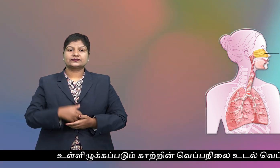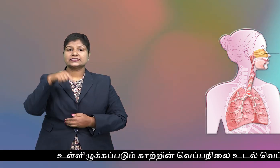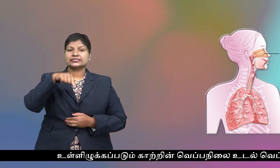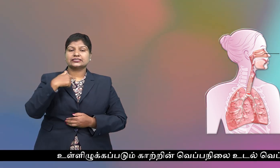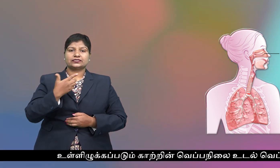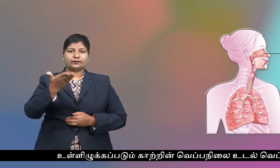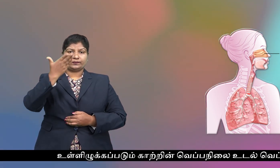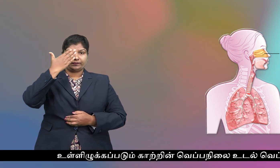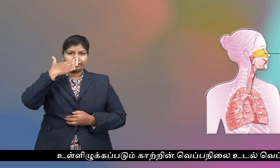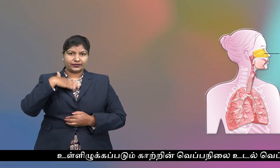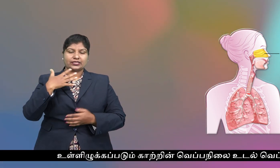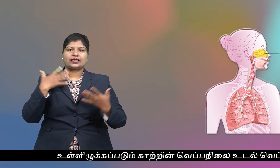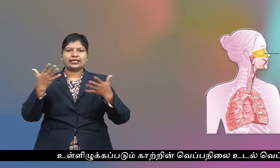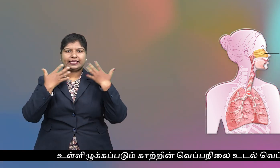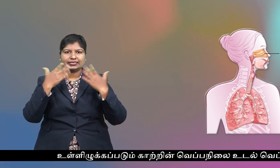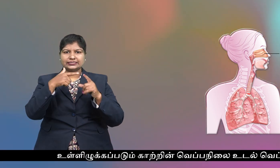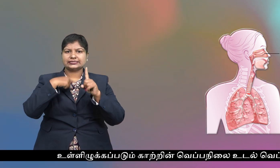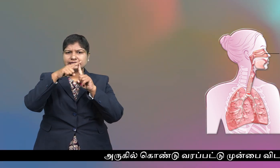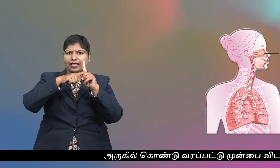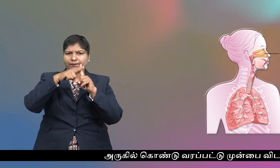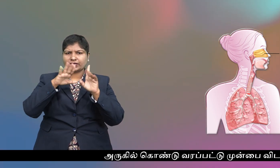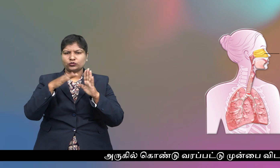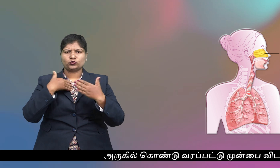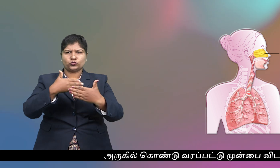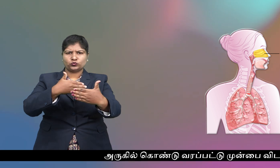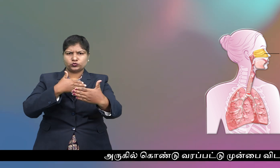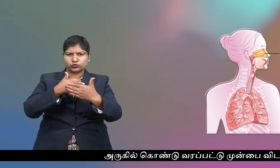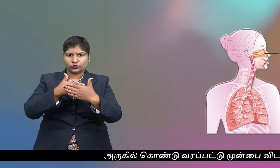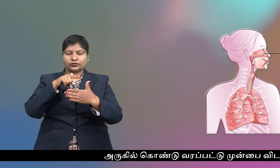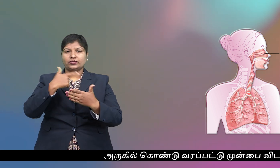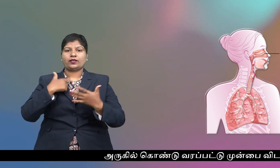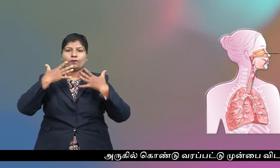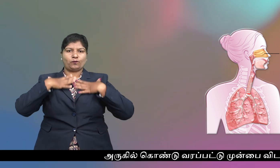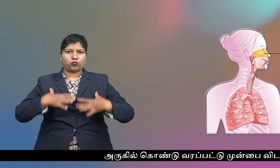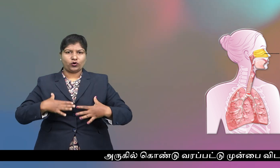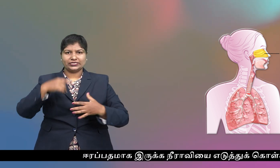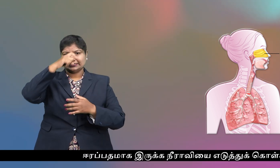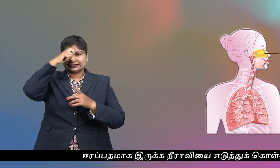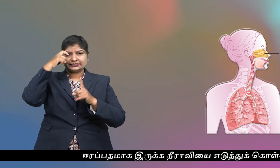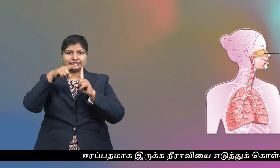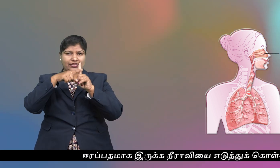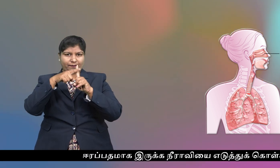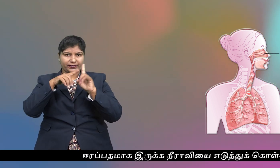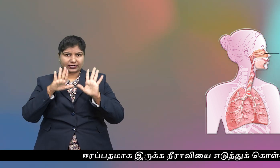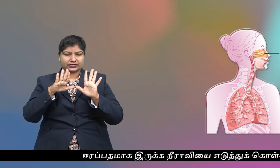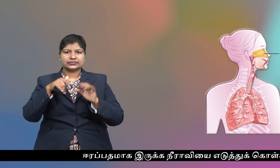உள்ளிழுக்கப்படும் காற்றின் வெப்பநிலை உடல் வெப்பநிலைக்கு அருகில் கொண்டு வரப்பட்டு முன்பை விட ஈரப்பதமாக இருக்க